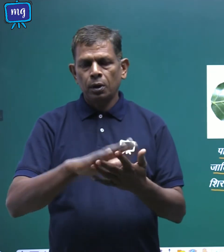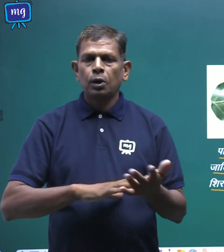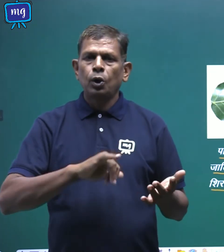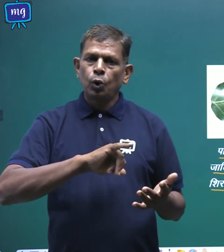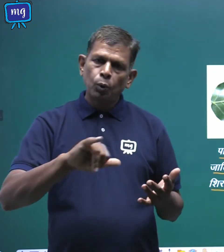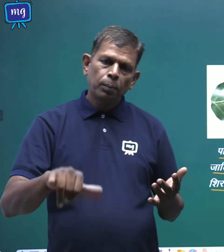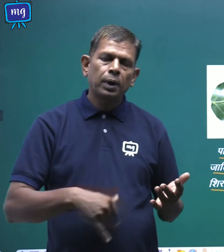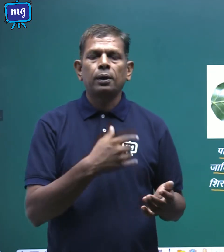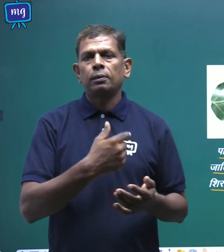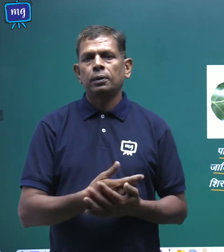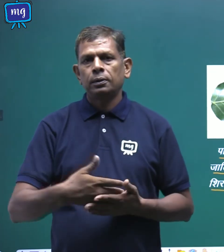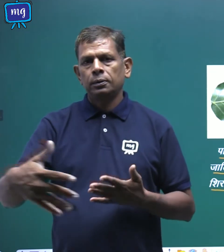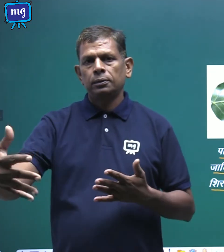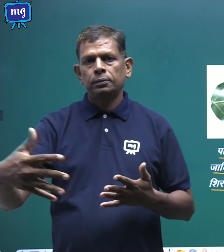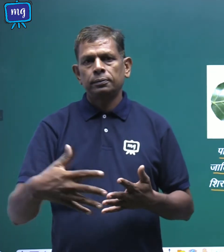शिराविन्यास।